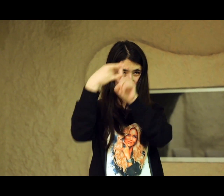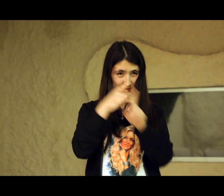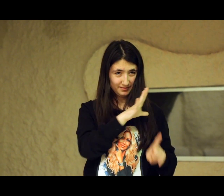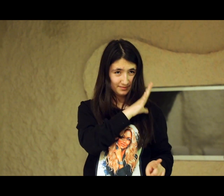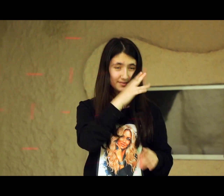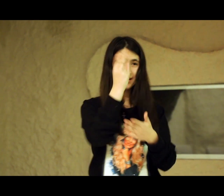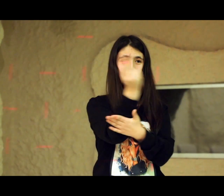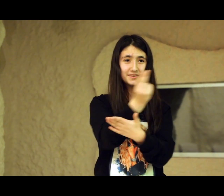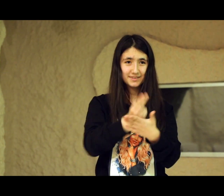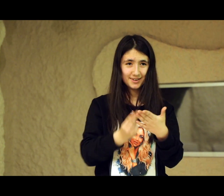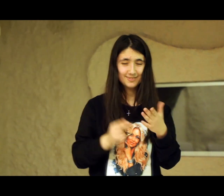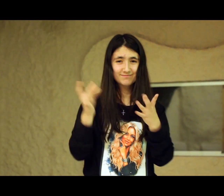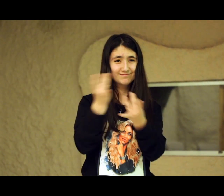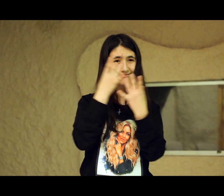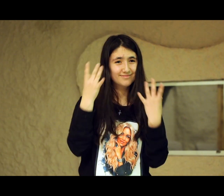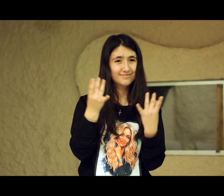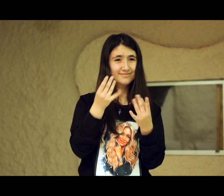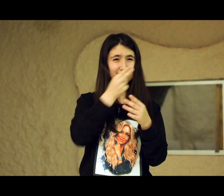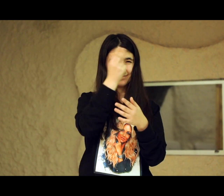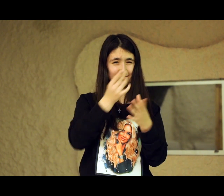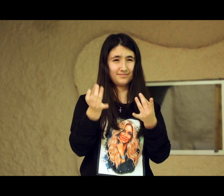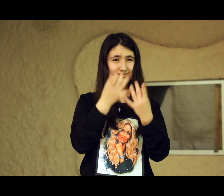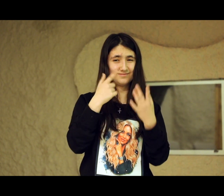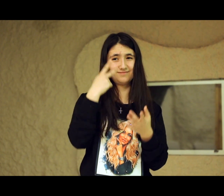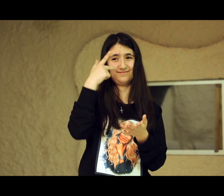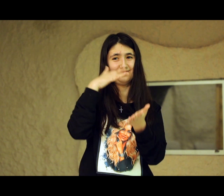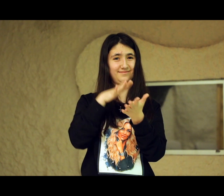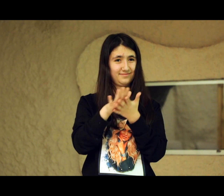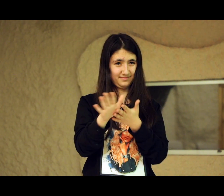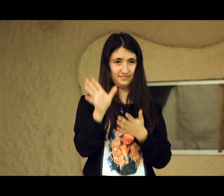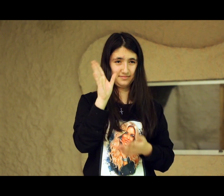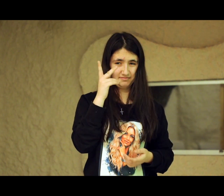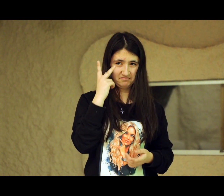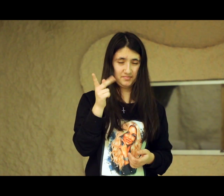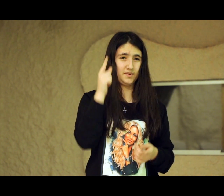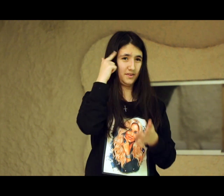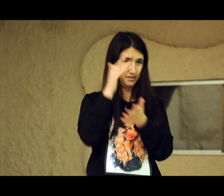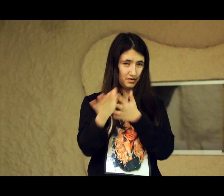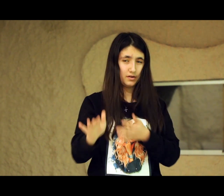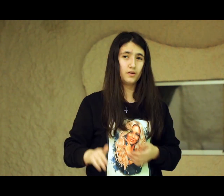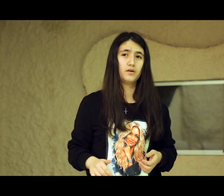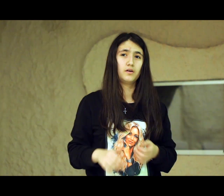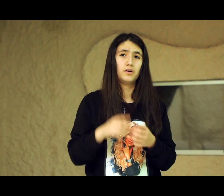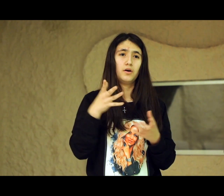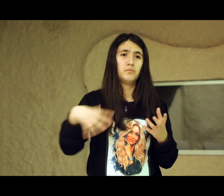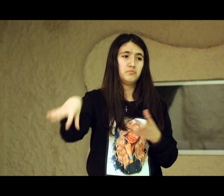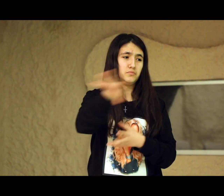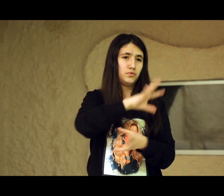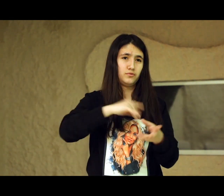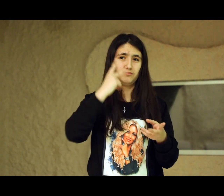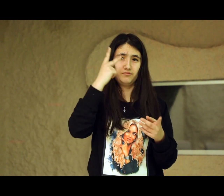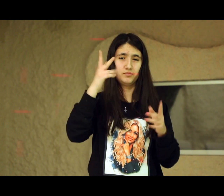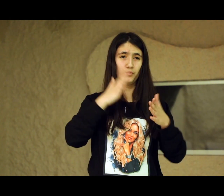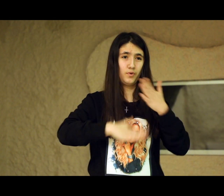շնորհակալ եմ նաև Արմինեին, ով օնլայն դասեր էր անում, ու միջոցով մենք հնարավորություն ունեցանք ազատ նկարել,